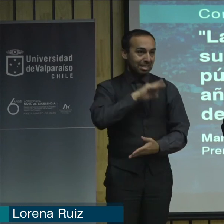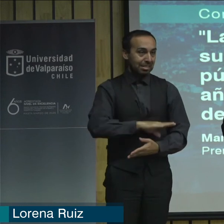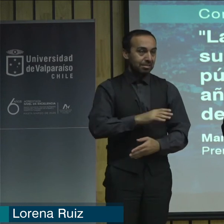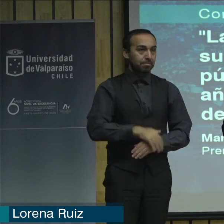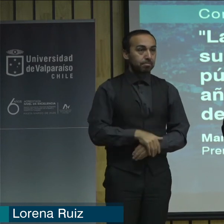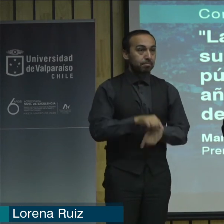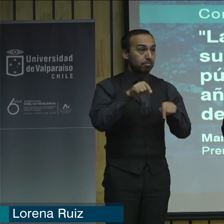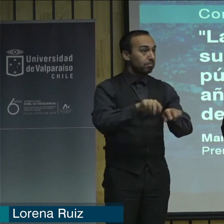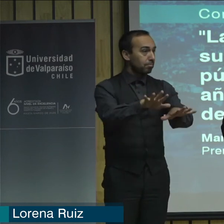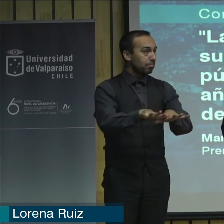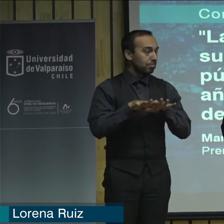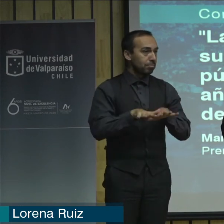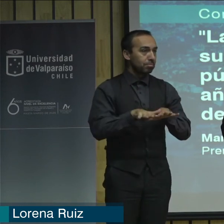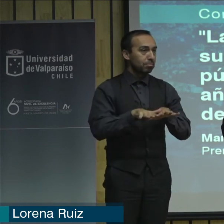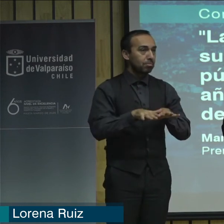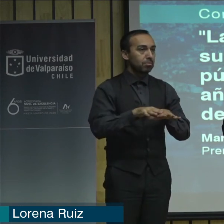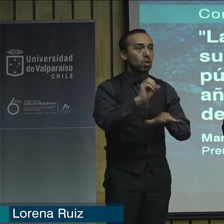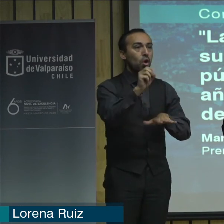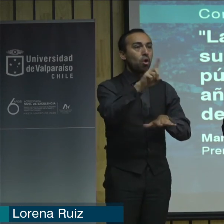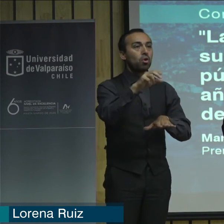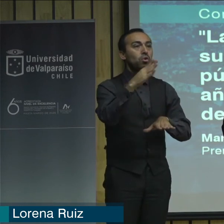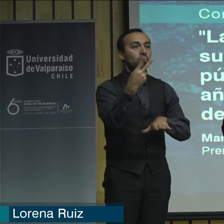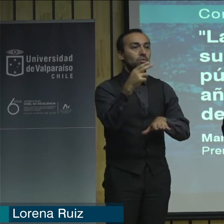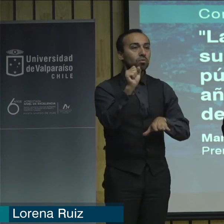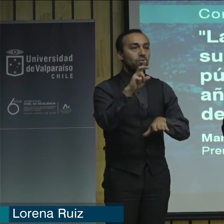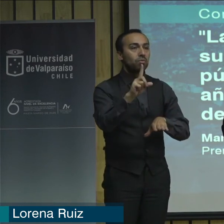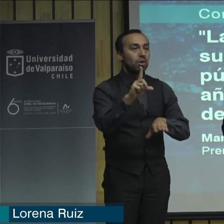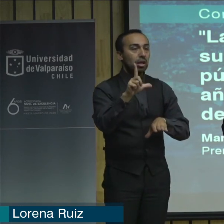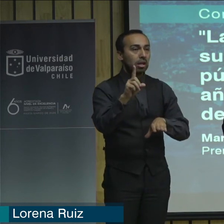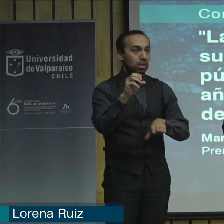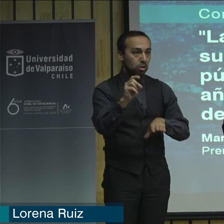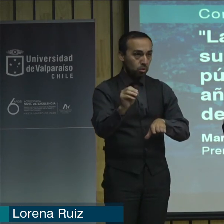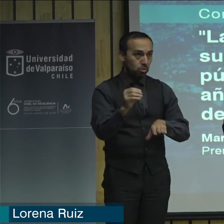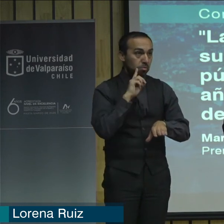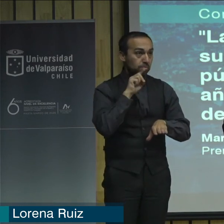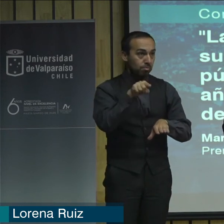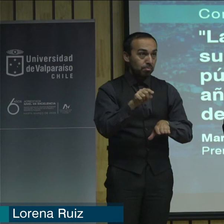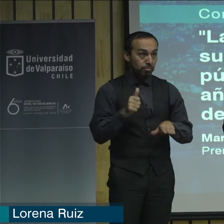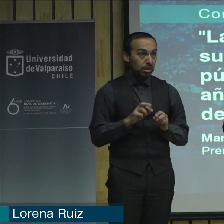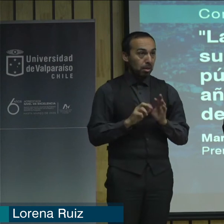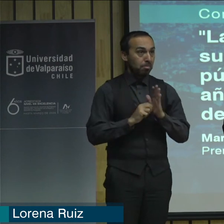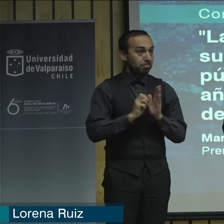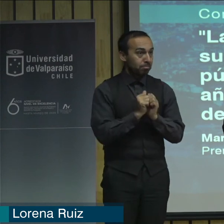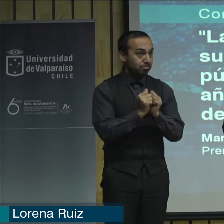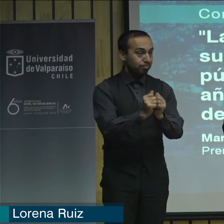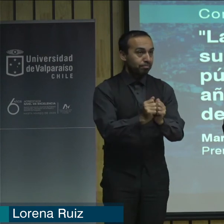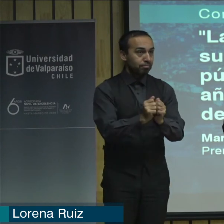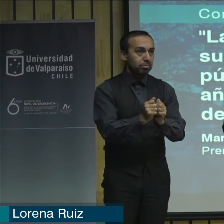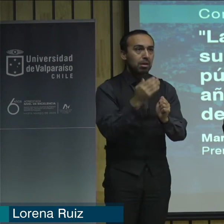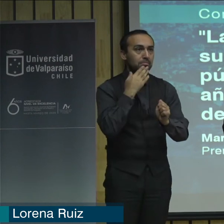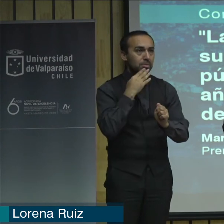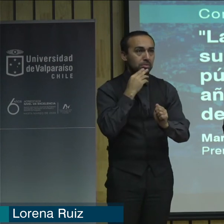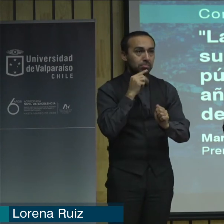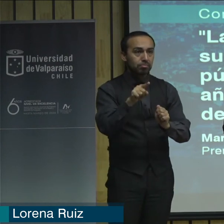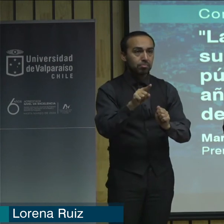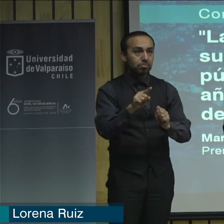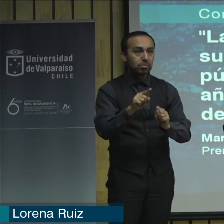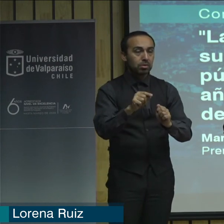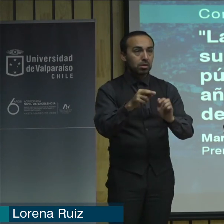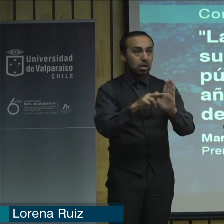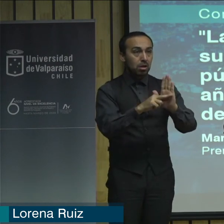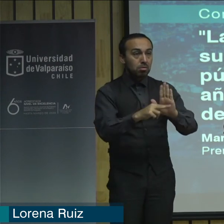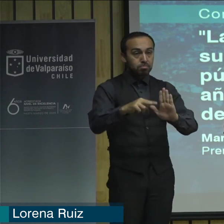solemne ceremonia el rector Osvaldo Corrales jorquera saludamos especialmente al prorrector de nuestra universidad